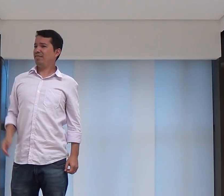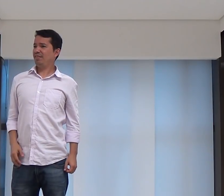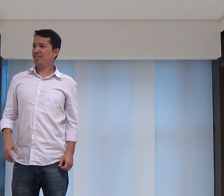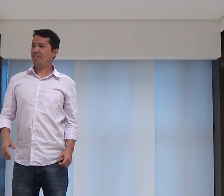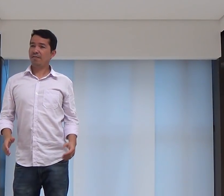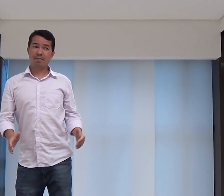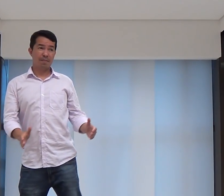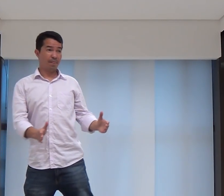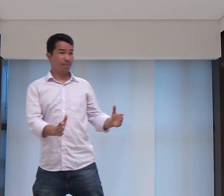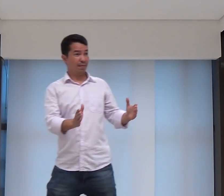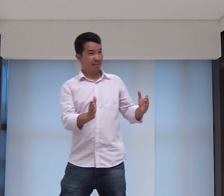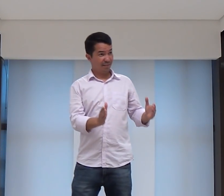impedimento.